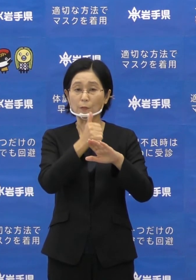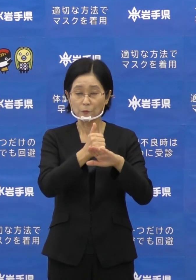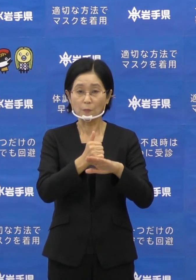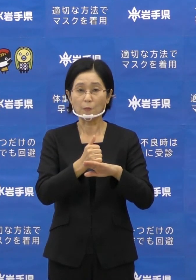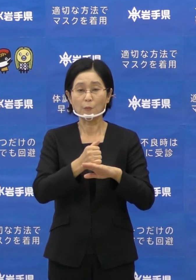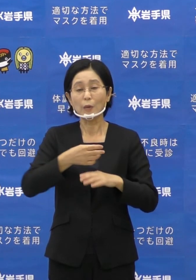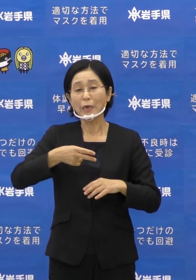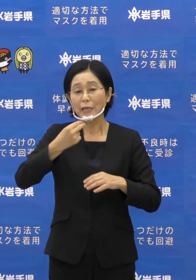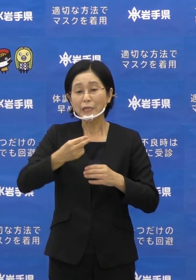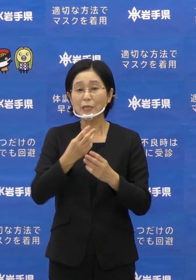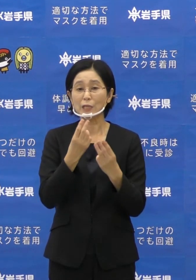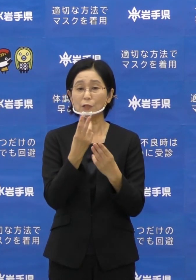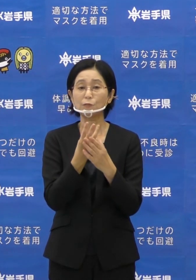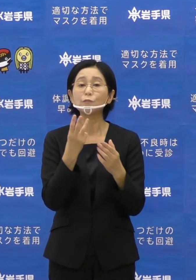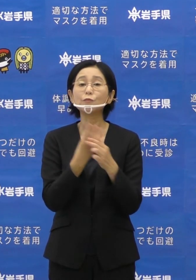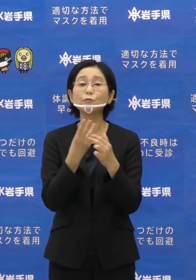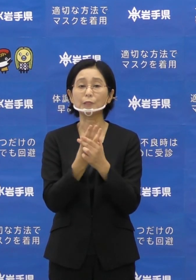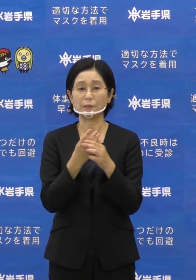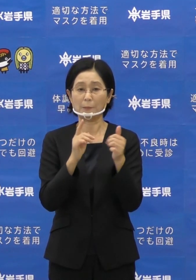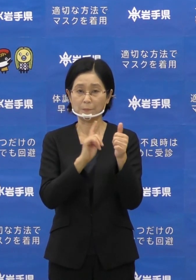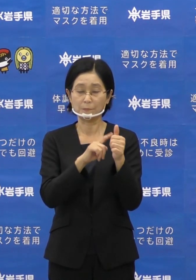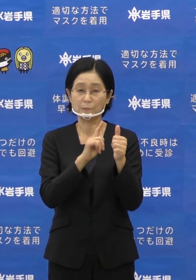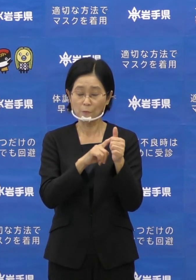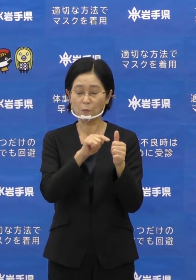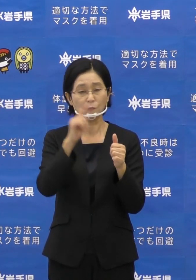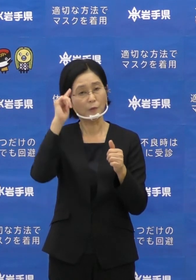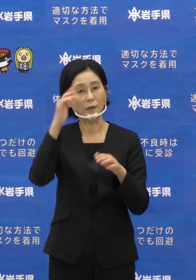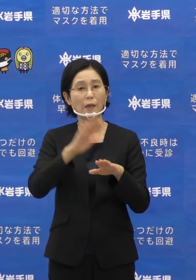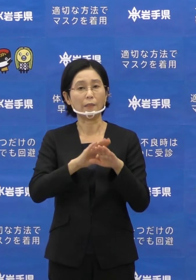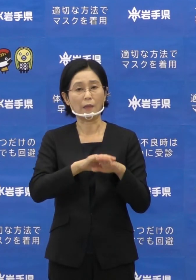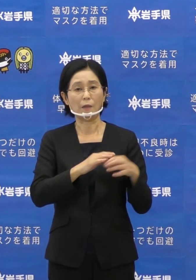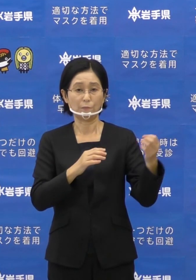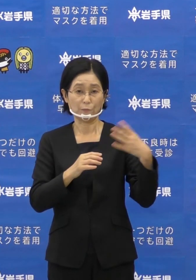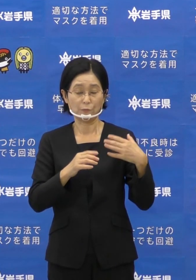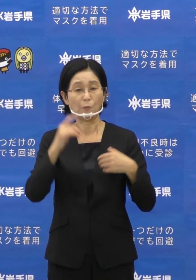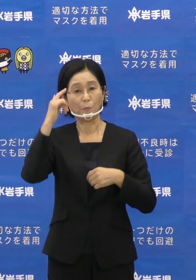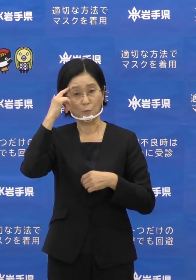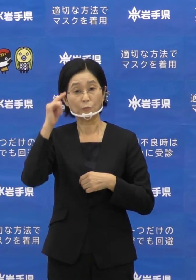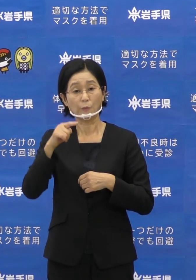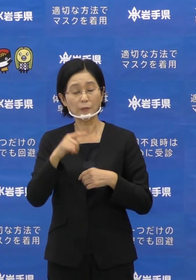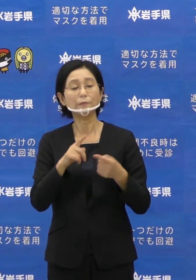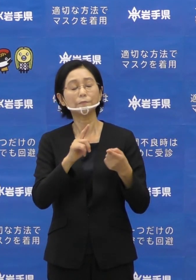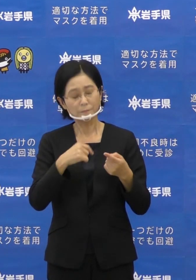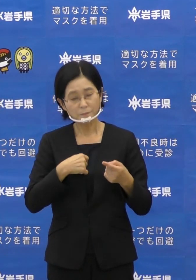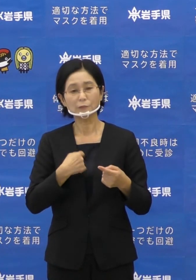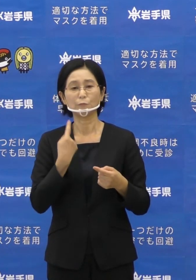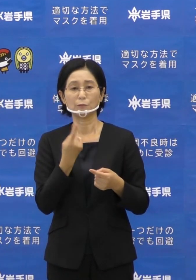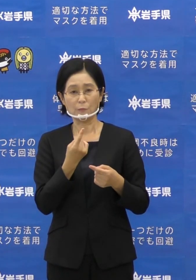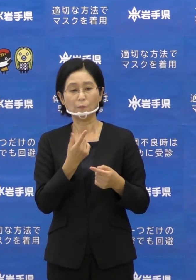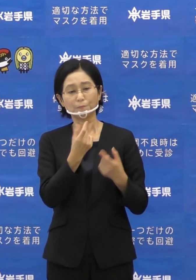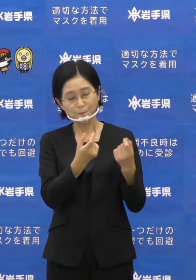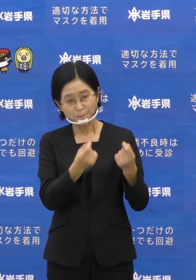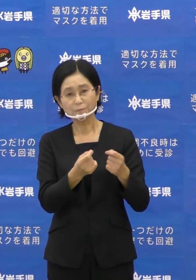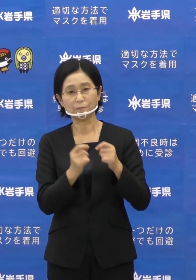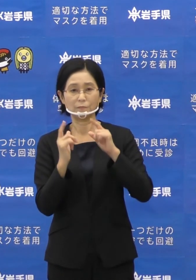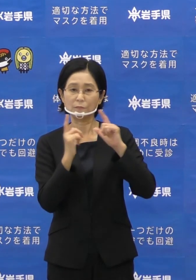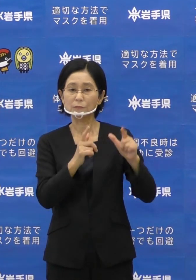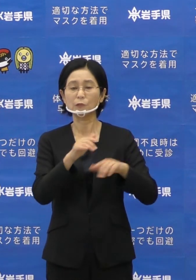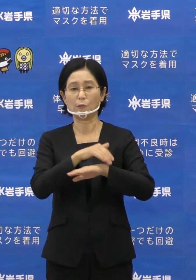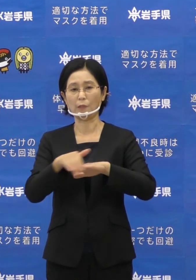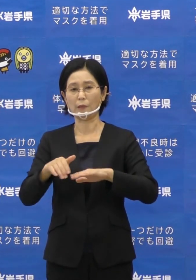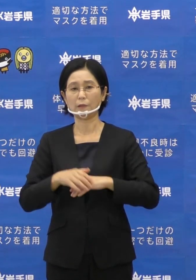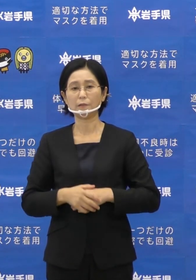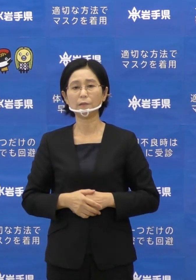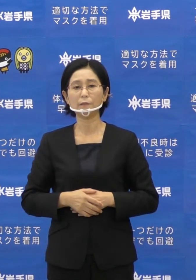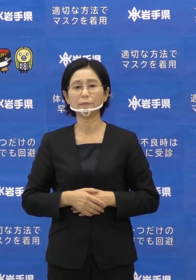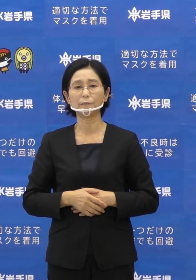を支持するような発言をしようかなと思っています。そうですね、昨日の